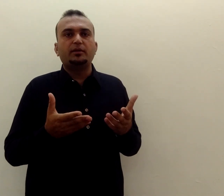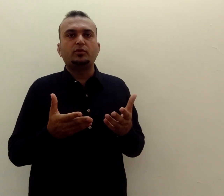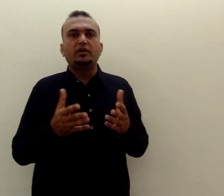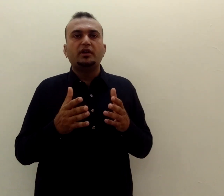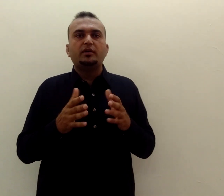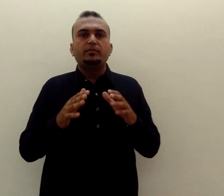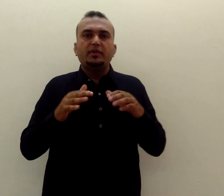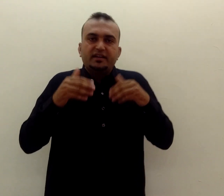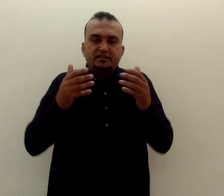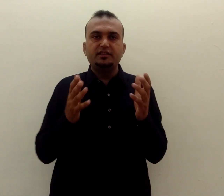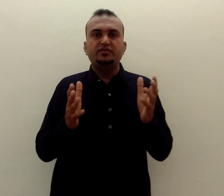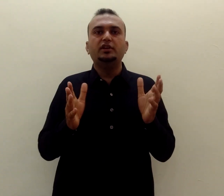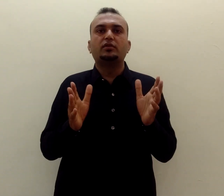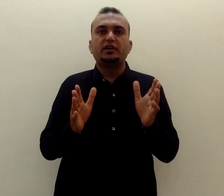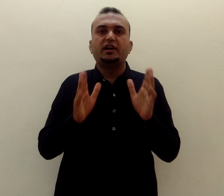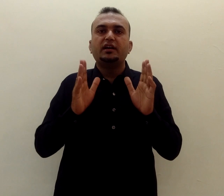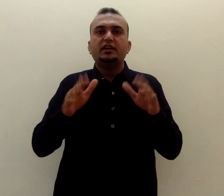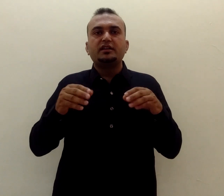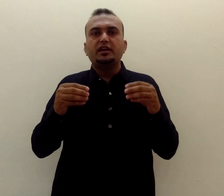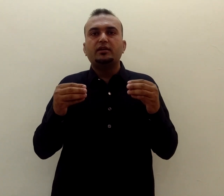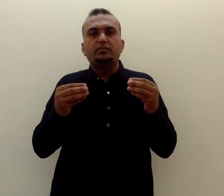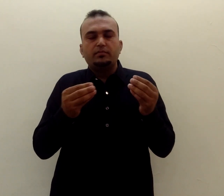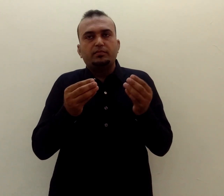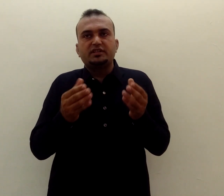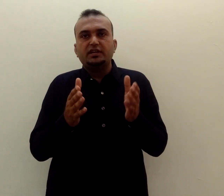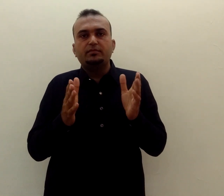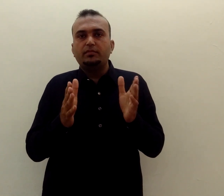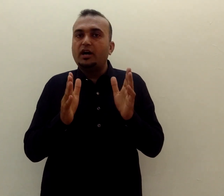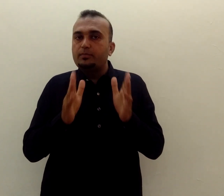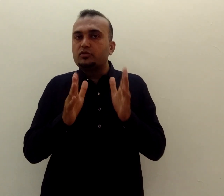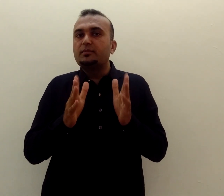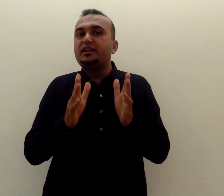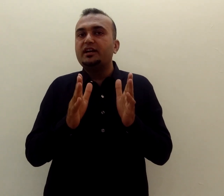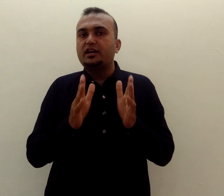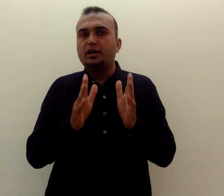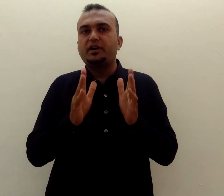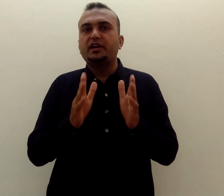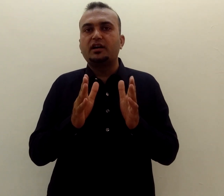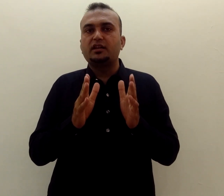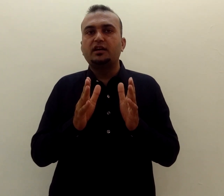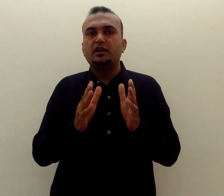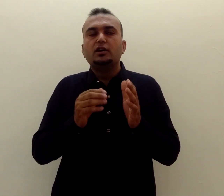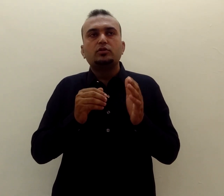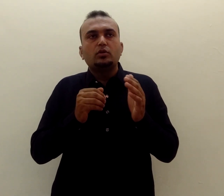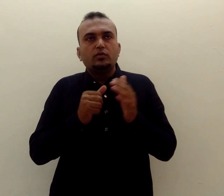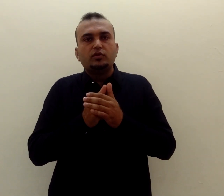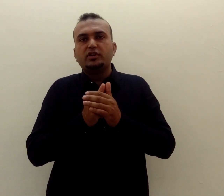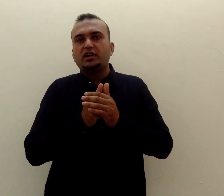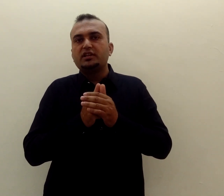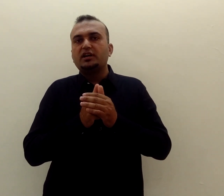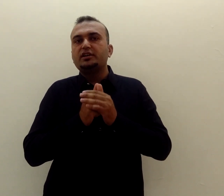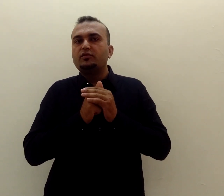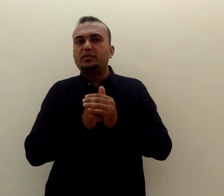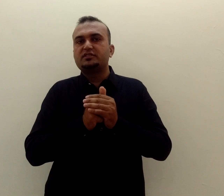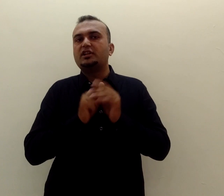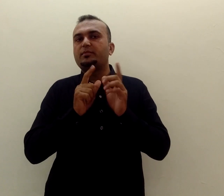आपको हेजिटेट फील हो रही है कि पता नहीं आप तो समझ रहे हैं कि आपका क्या इरादा है, तो वो इरादा या वो मकसद आपका